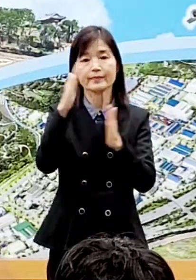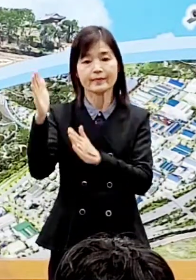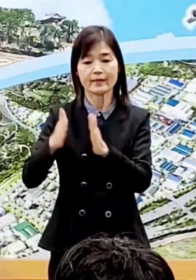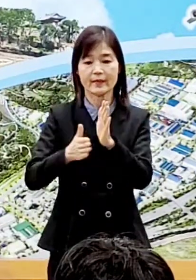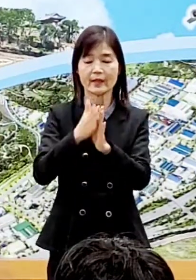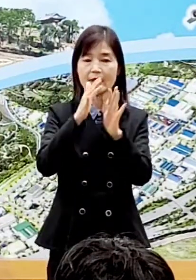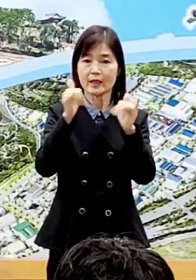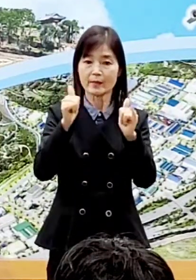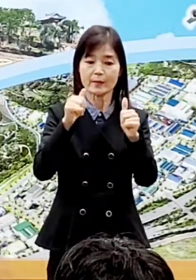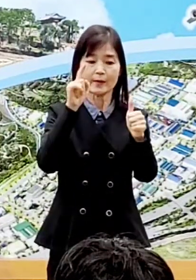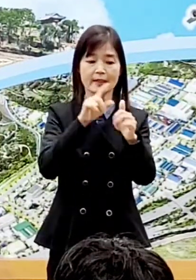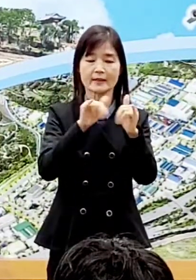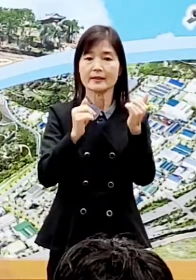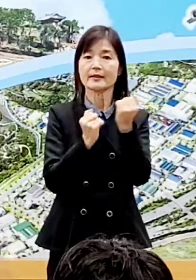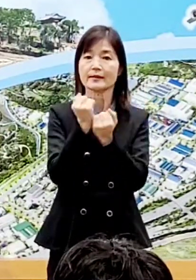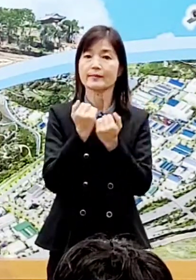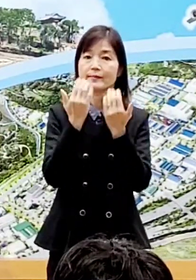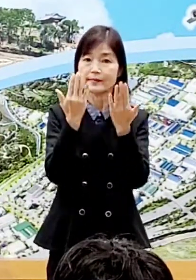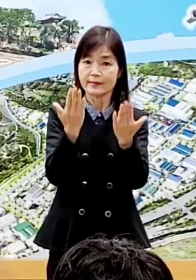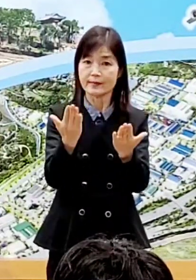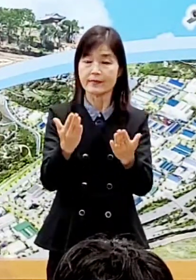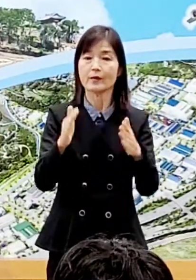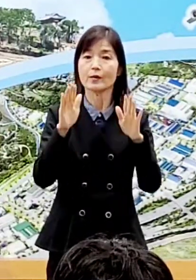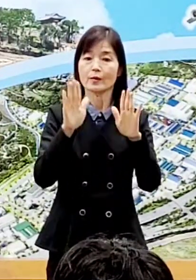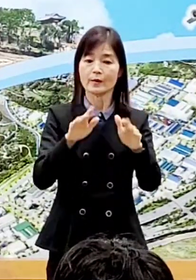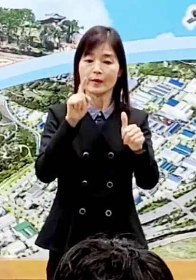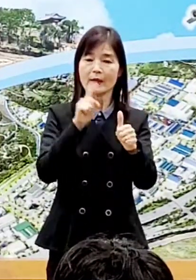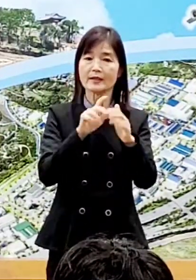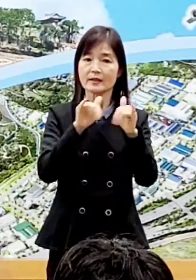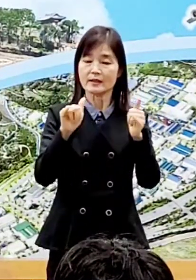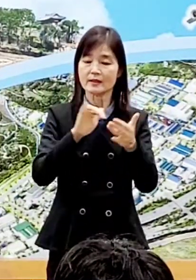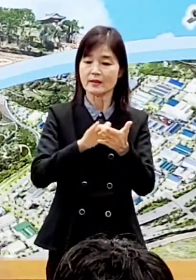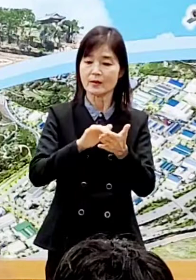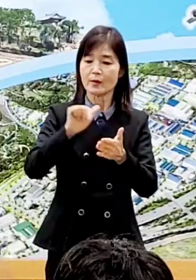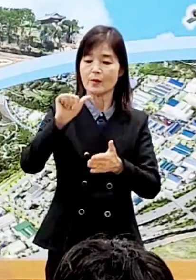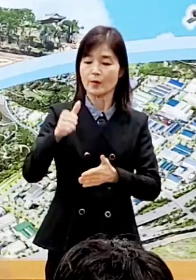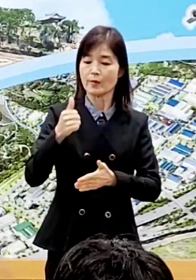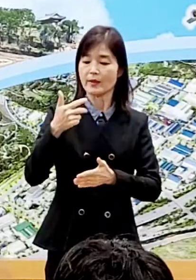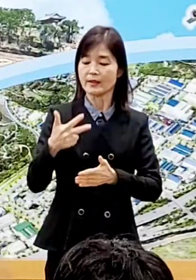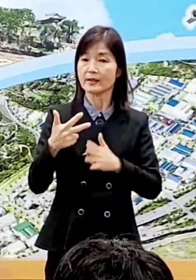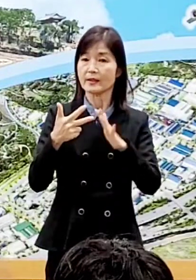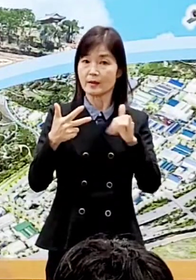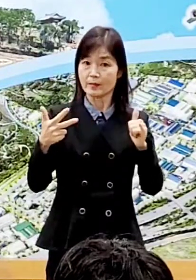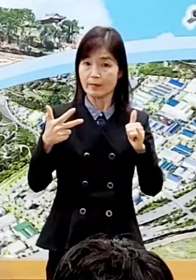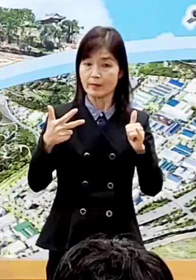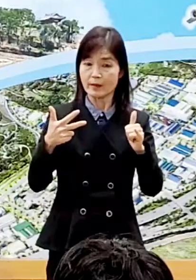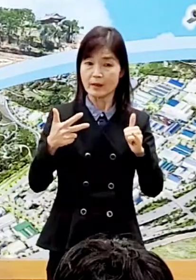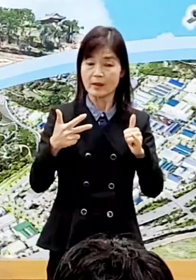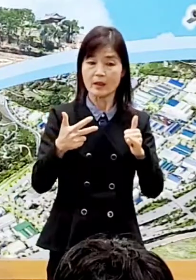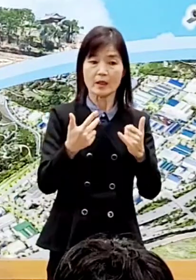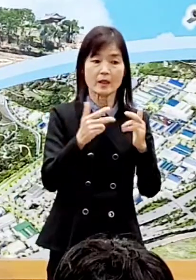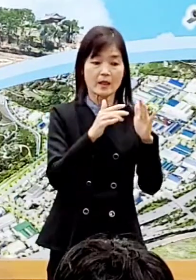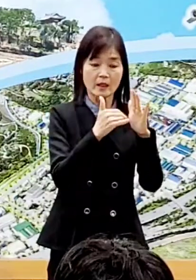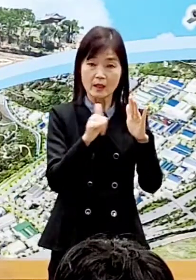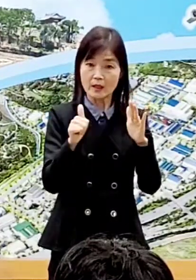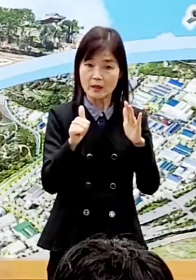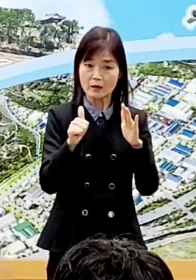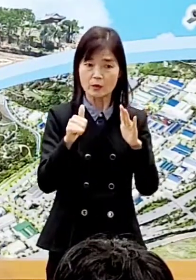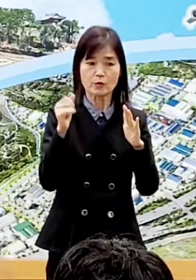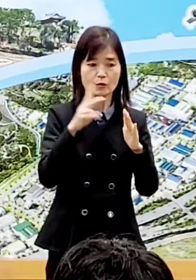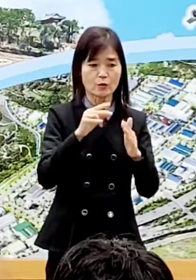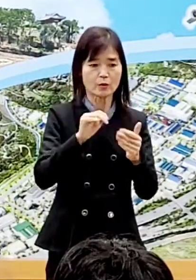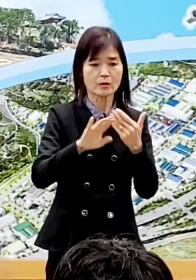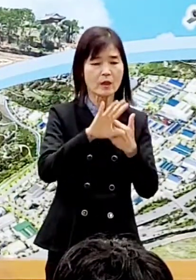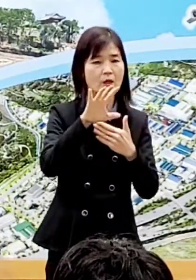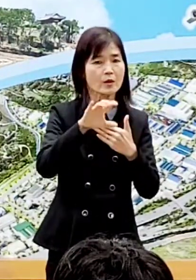일반 시민 관련 사항입니다. 오늘 확진된 507명에 대하여 동거 가족 및 감염 취약